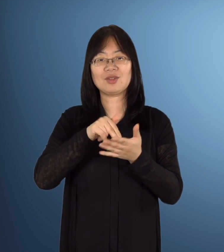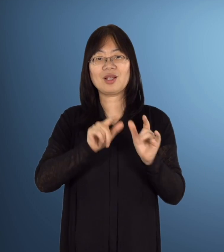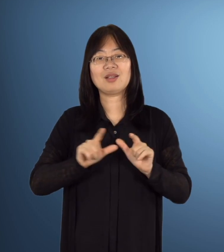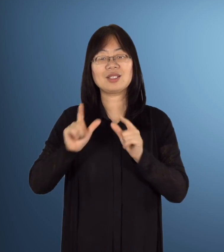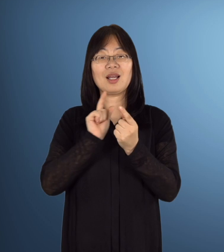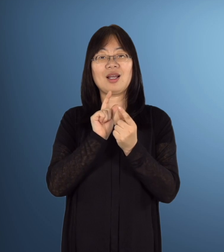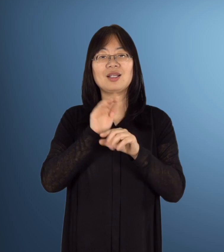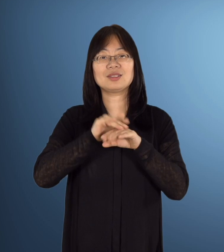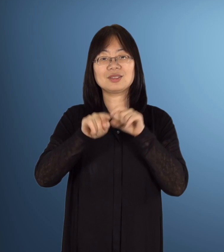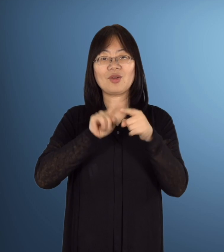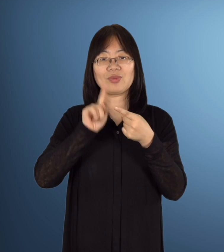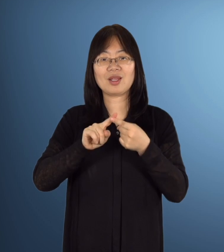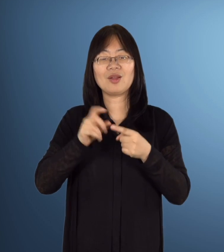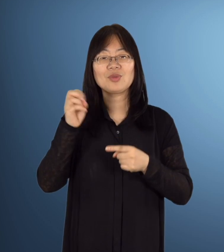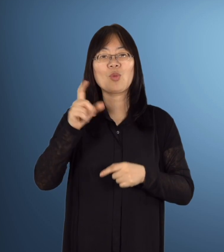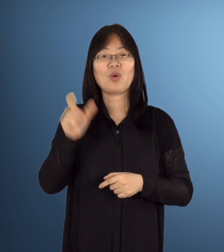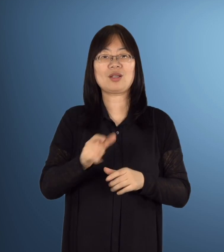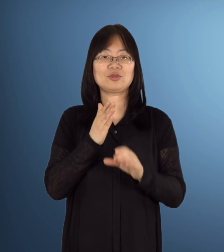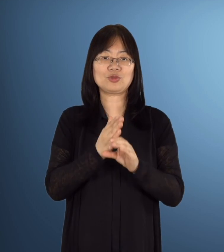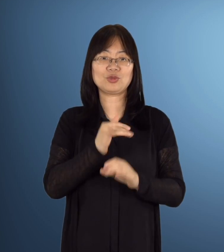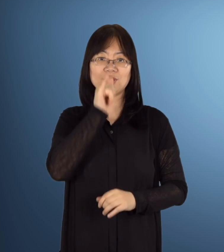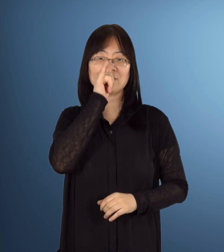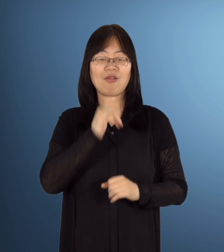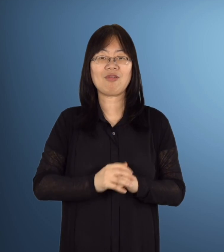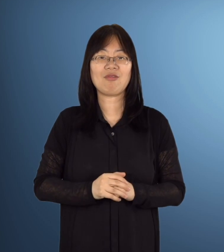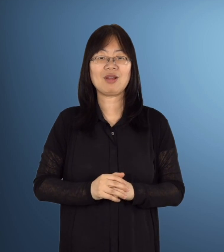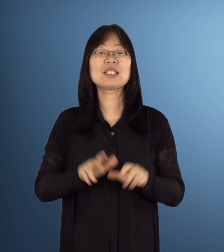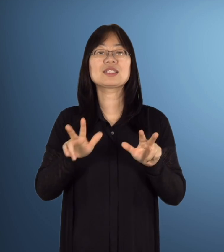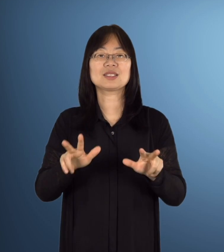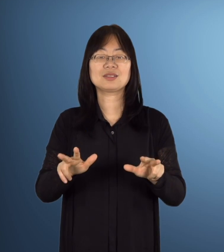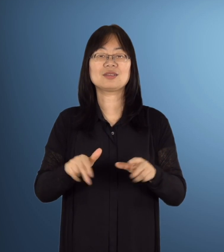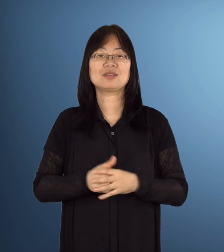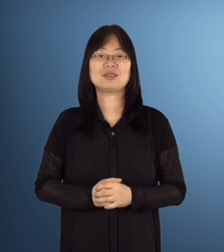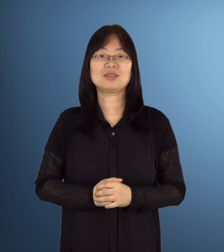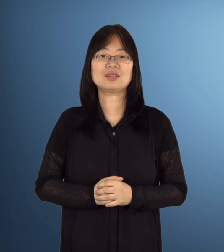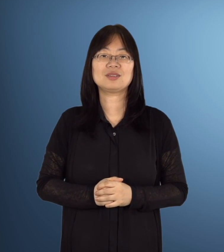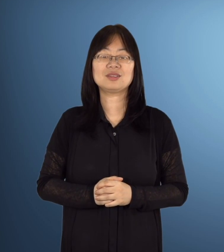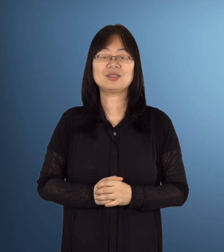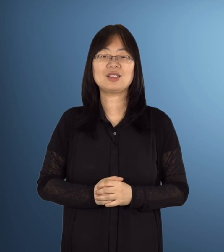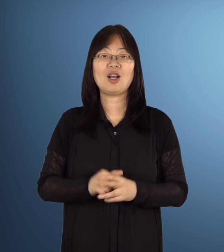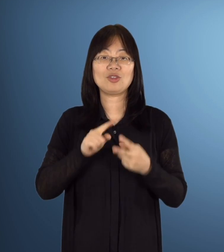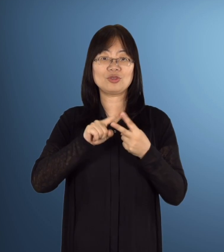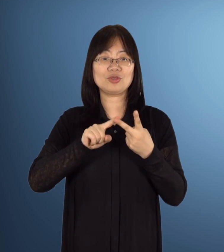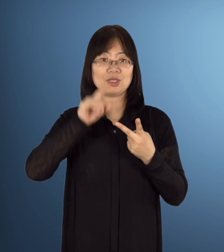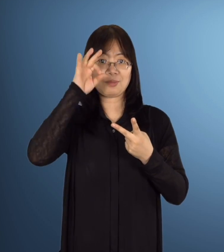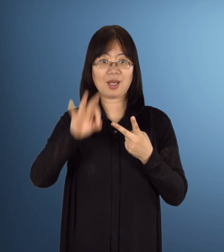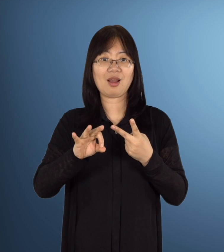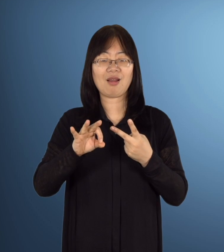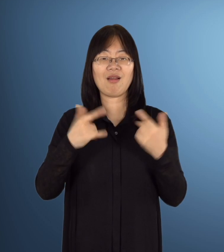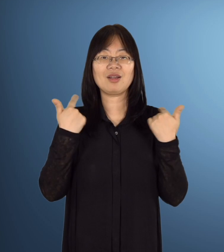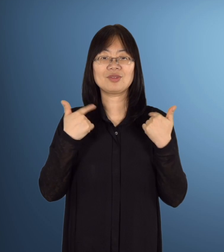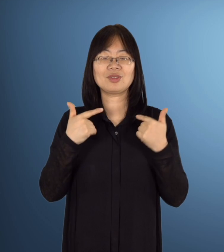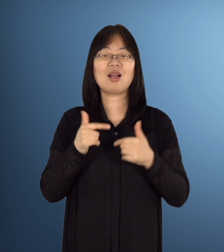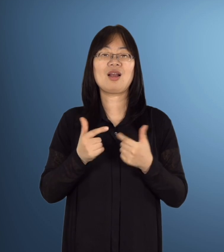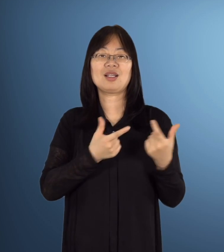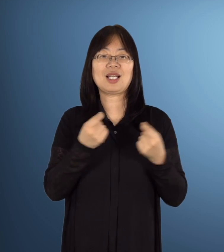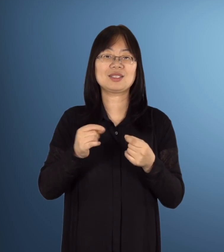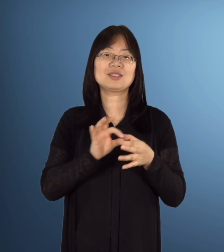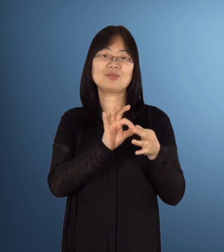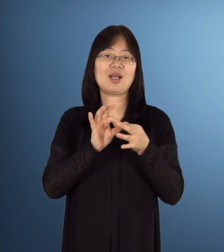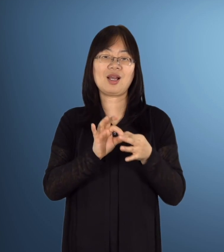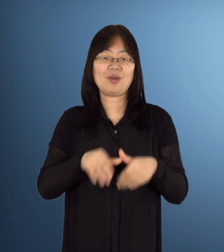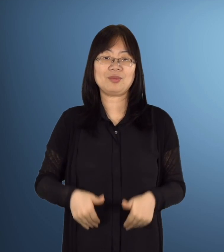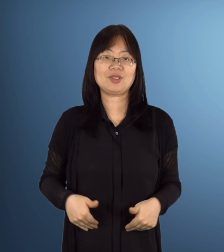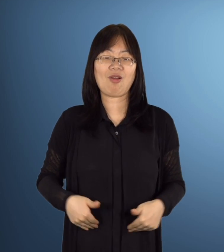삶의 실천에 대해서 또 강조를 하기 시작했습니다. 지금도. 그러니까 이 둘은 늘 붙어 다녀야 되는